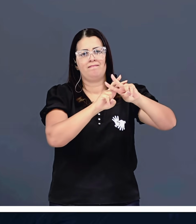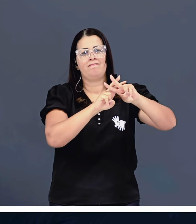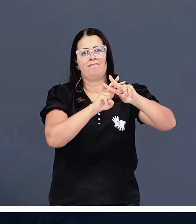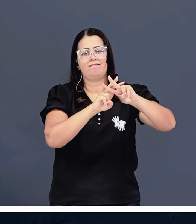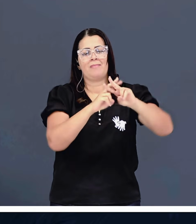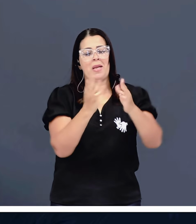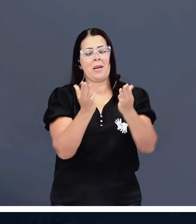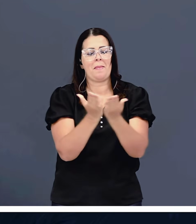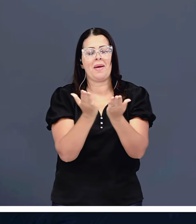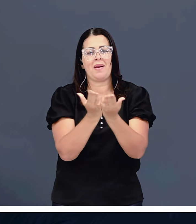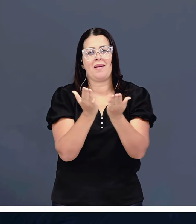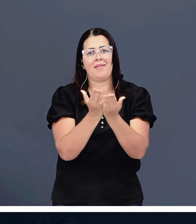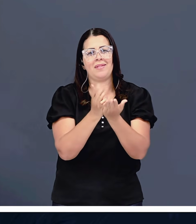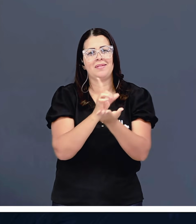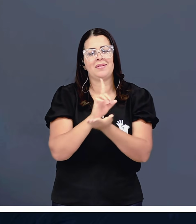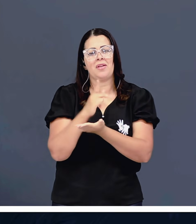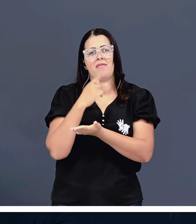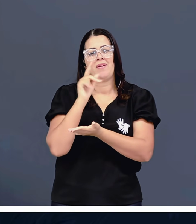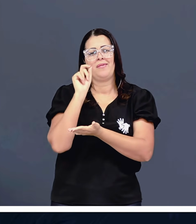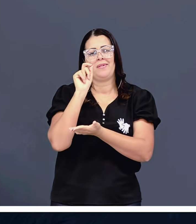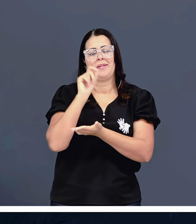A palavra diz que